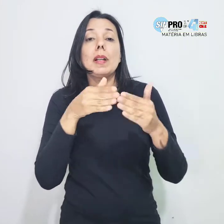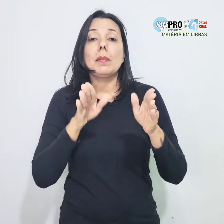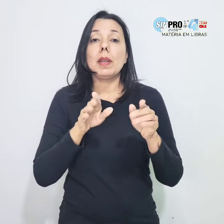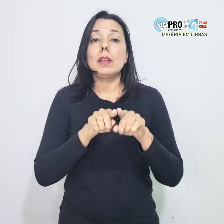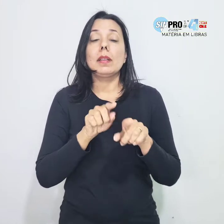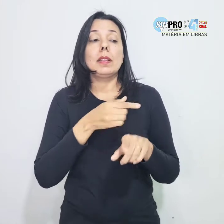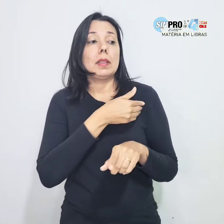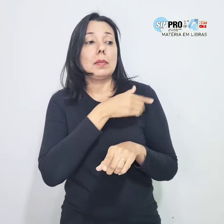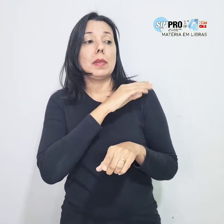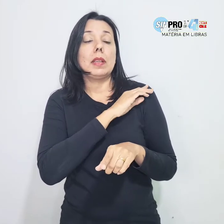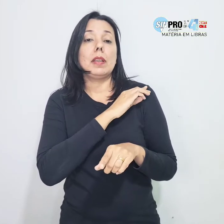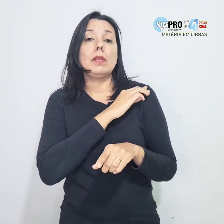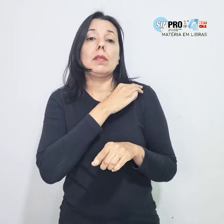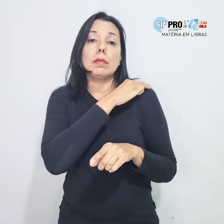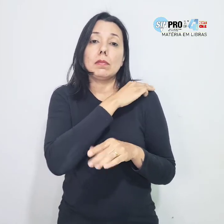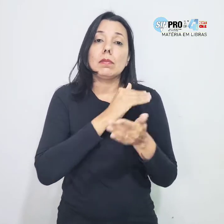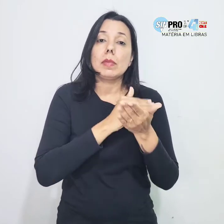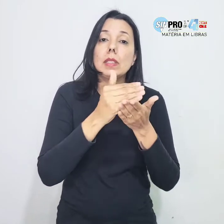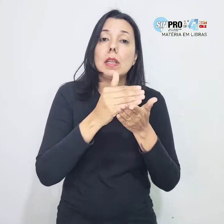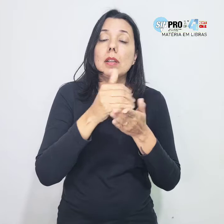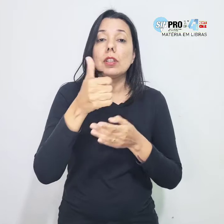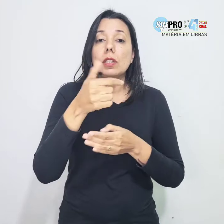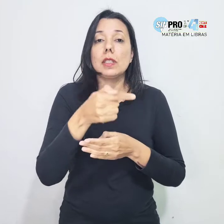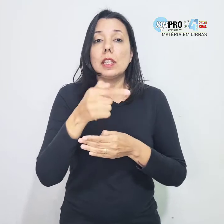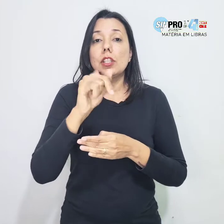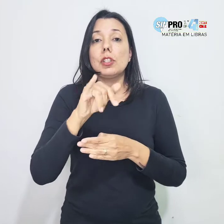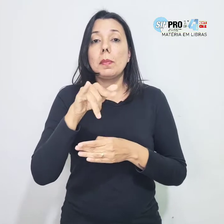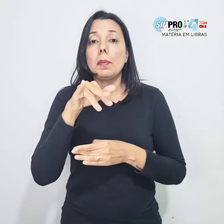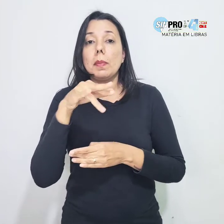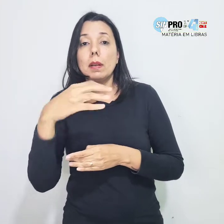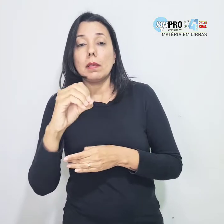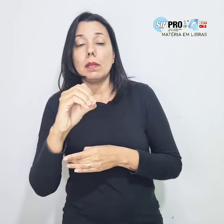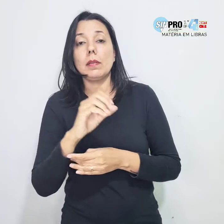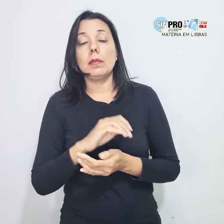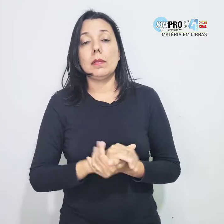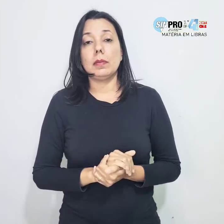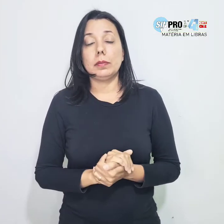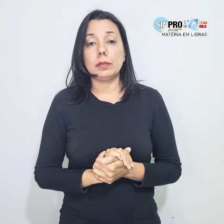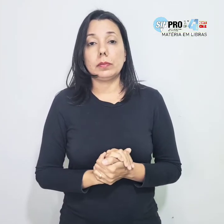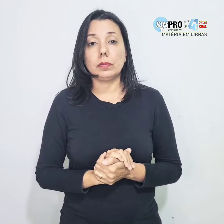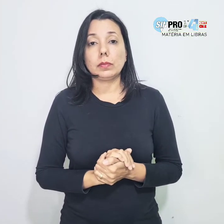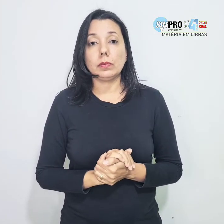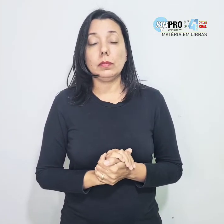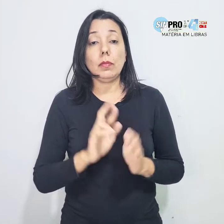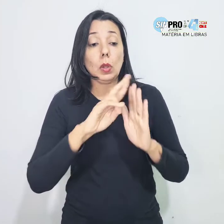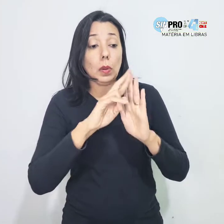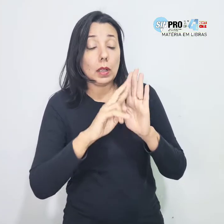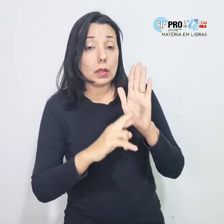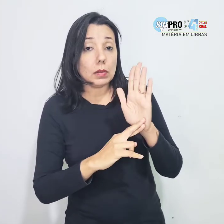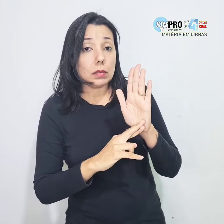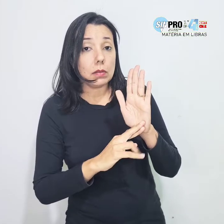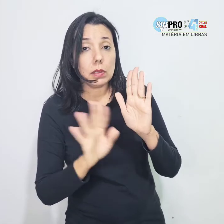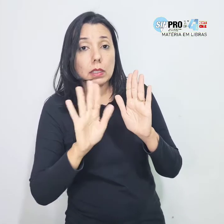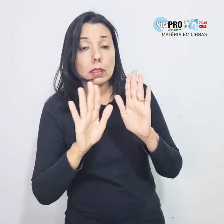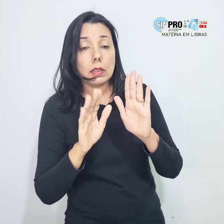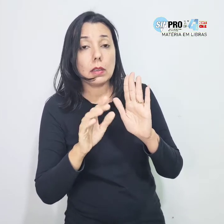e faculdades fecharam a partir de 17 de março. O relatório, que não passou por revisão